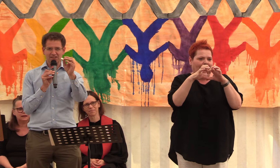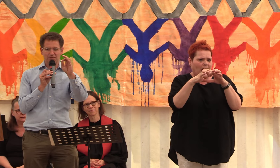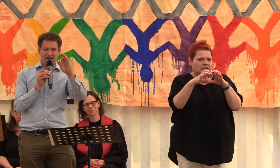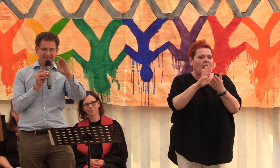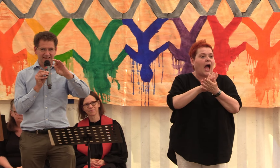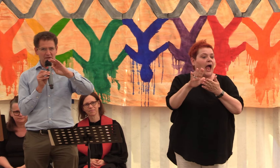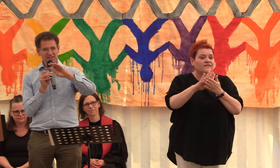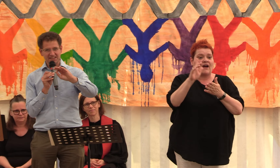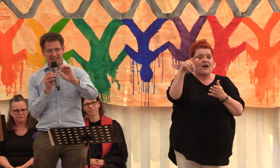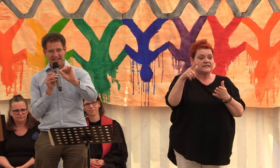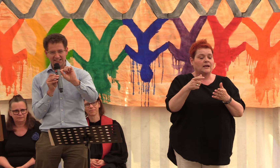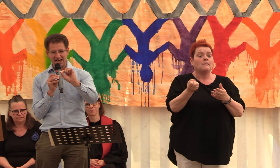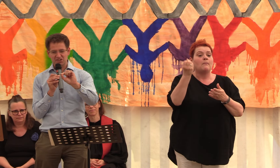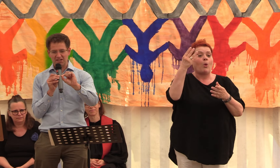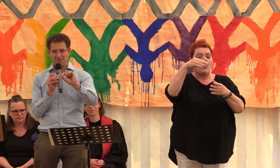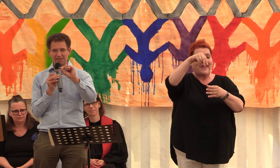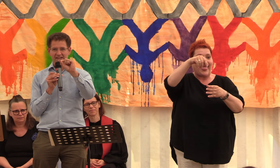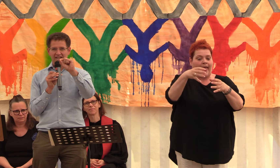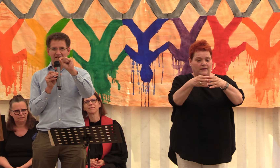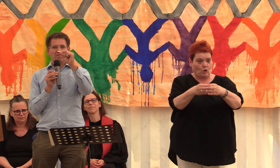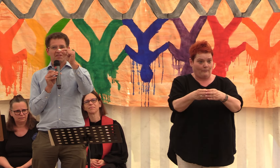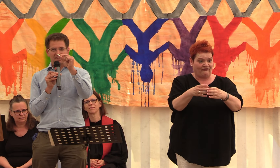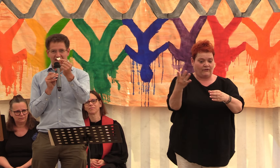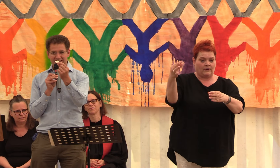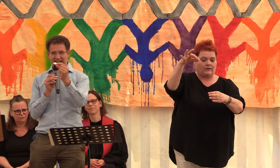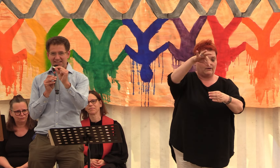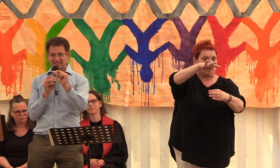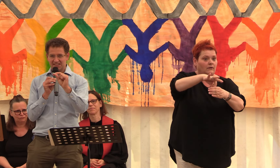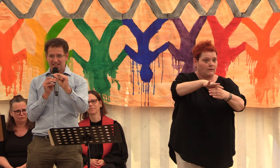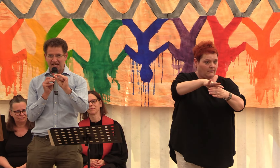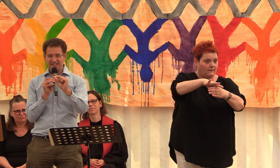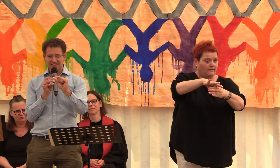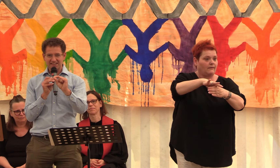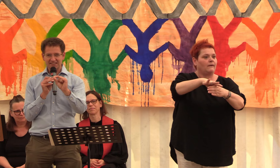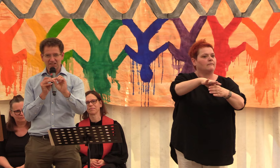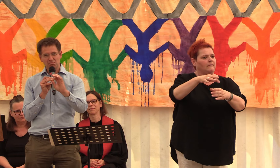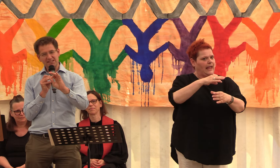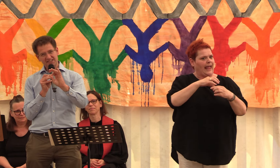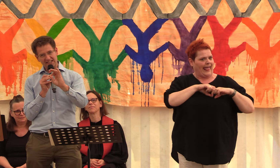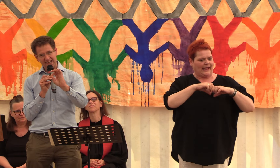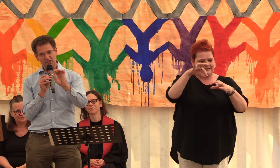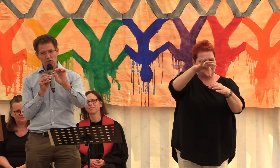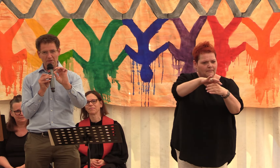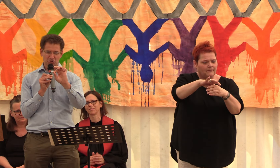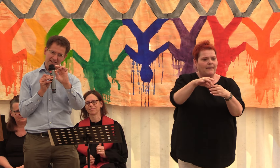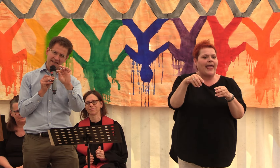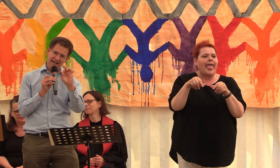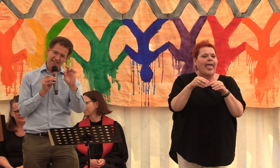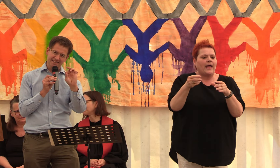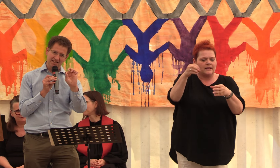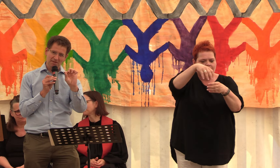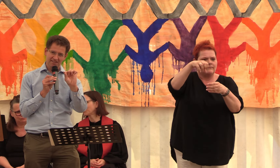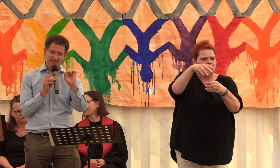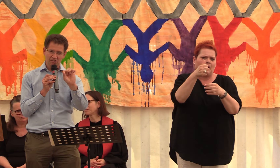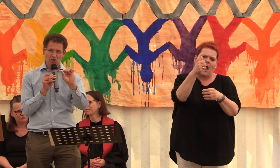einfach einzupflanzen, in ein bisschen Erde reinzugeben, das Herz reinsetzen, ein bisschen Erde drüber, so